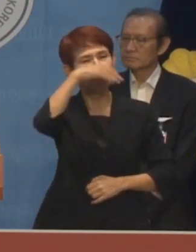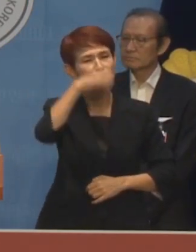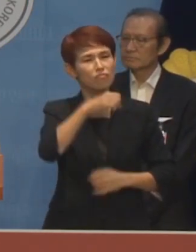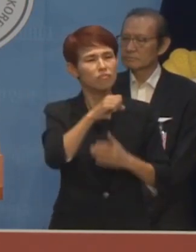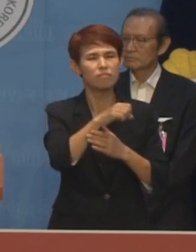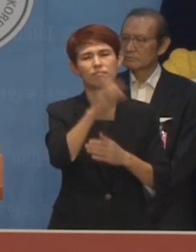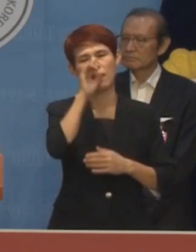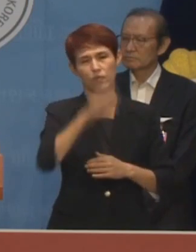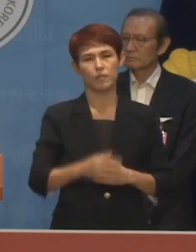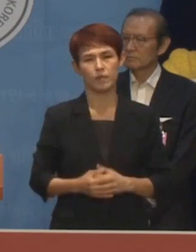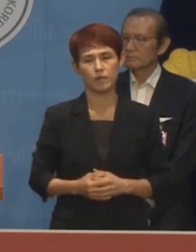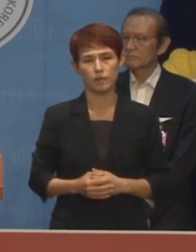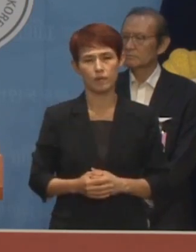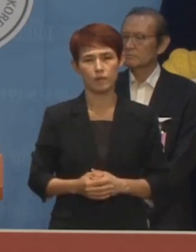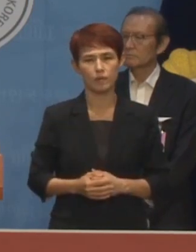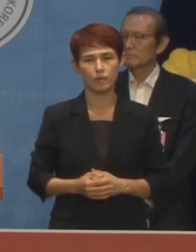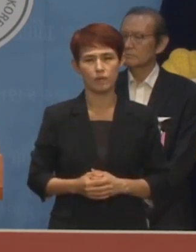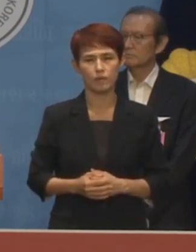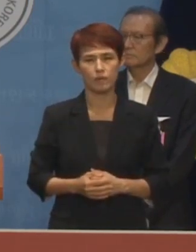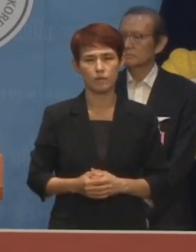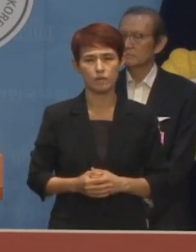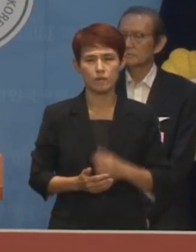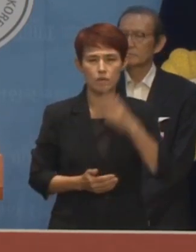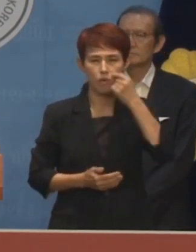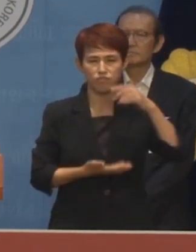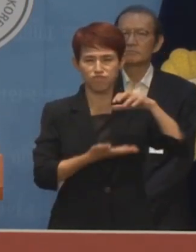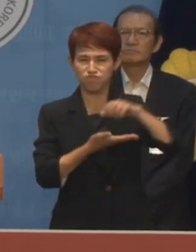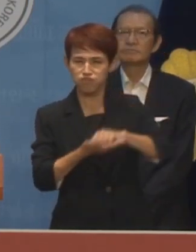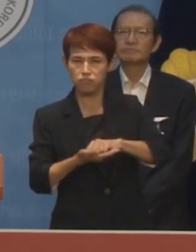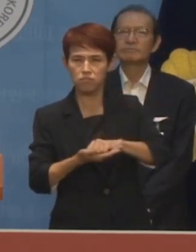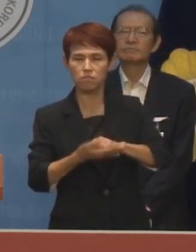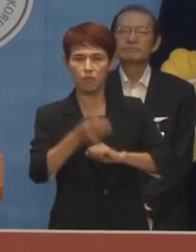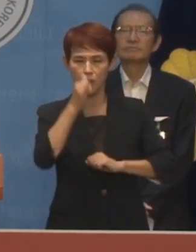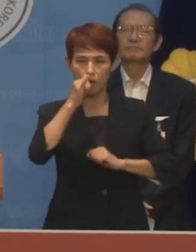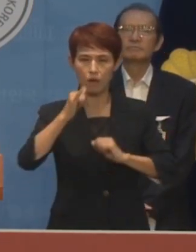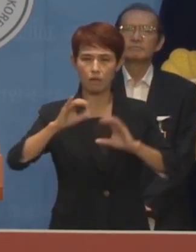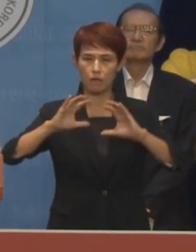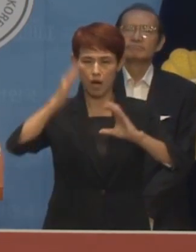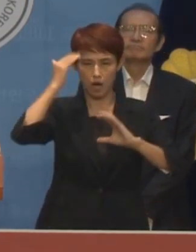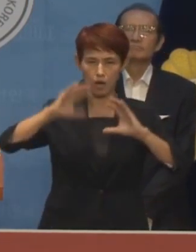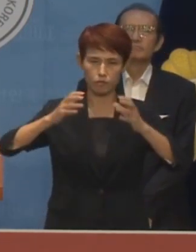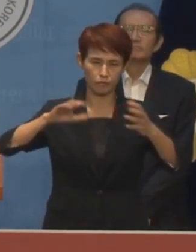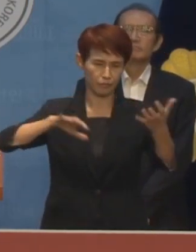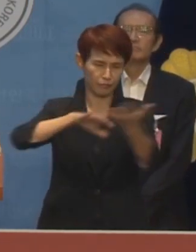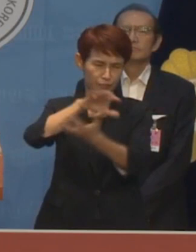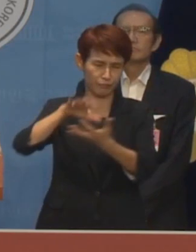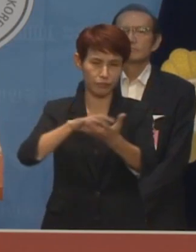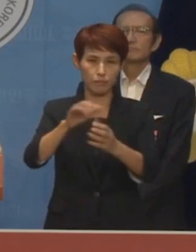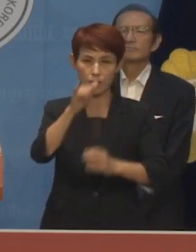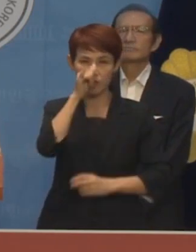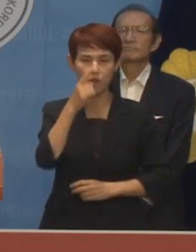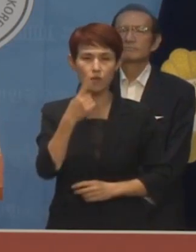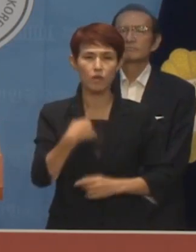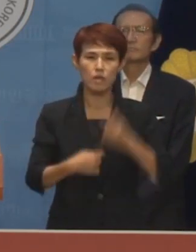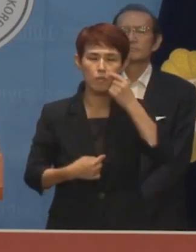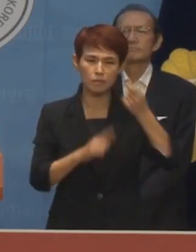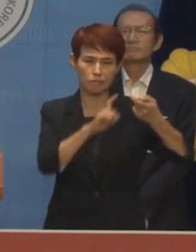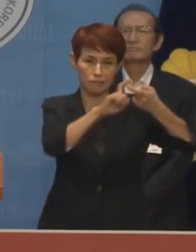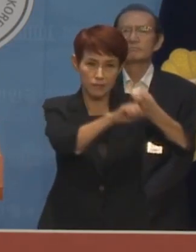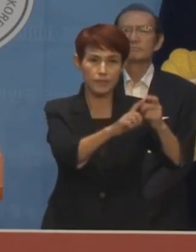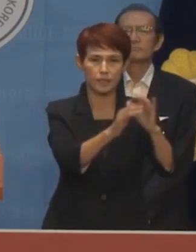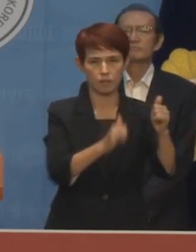합니다. 식민사관을 통해 민심 교란과 사회를 혼란시키는 친일사관의